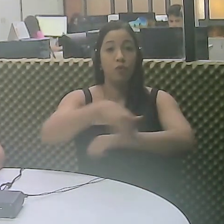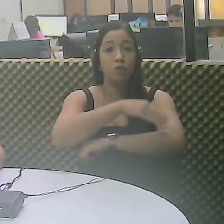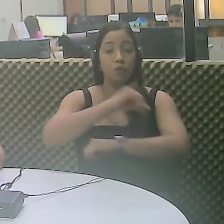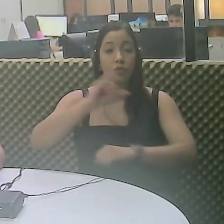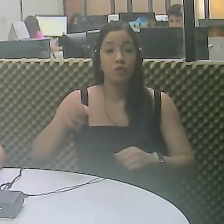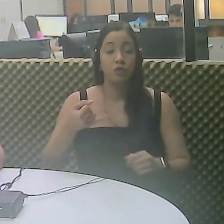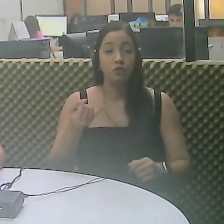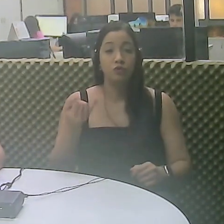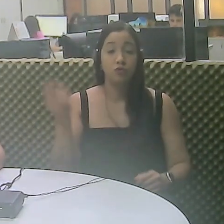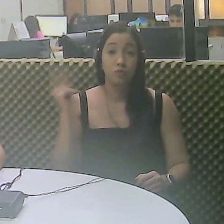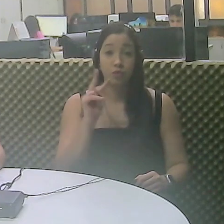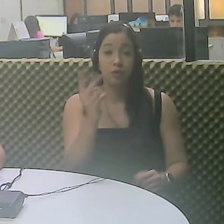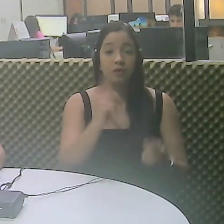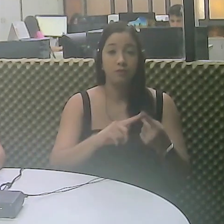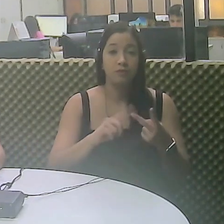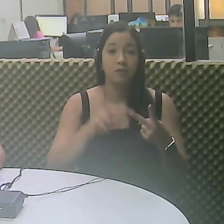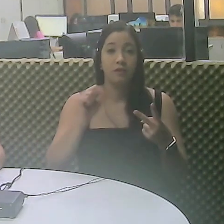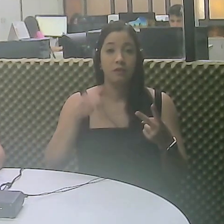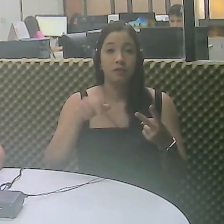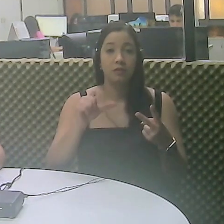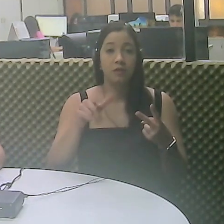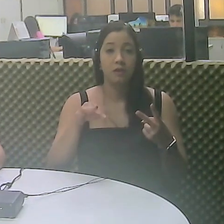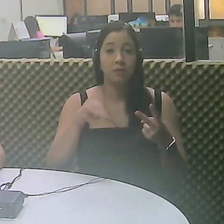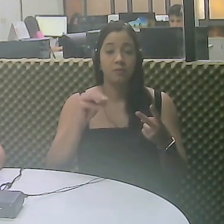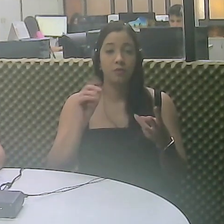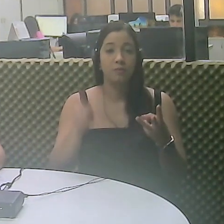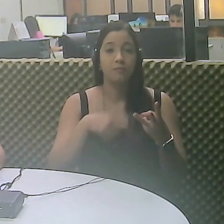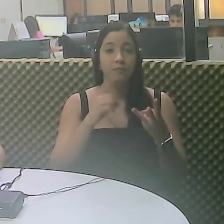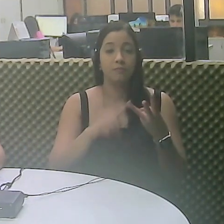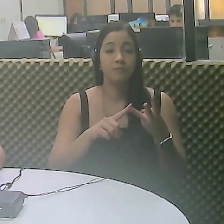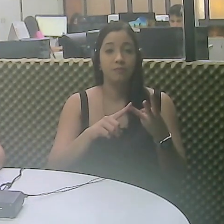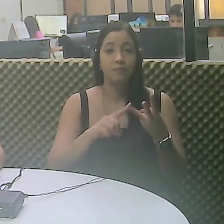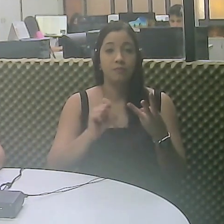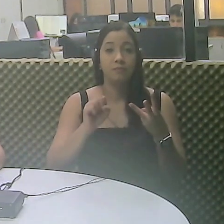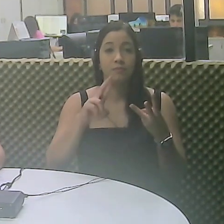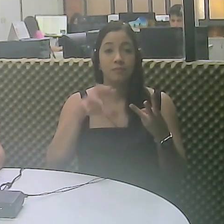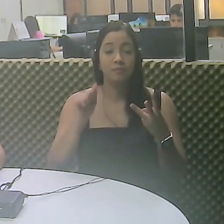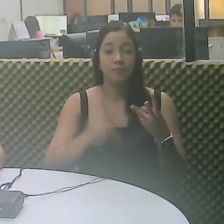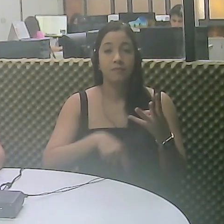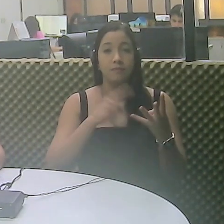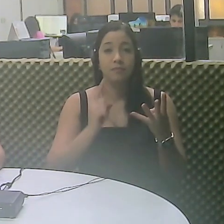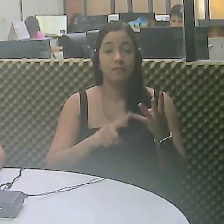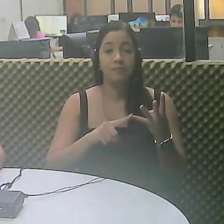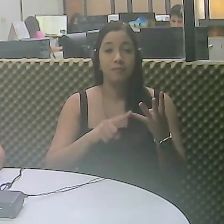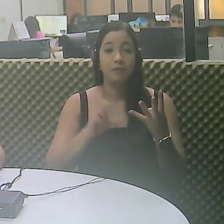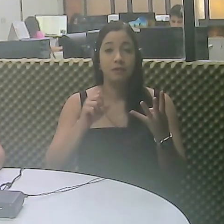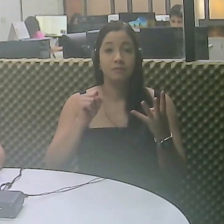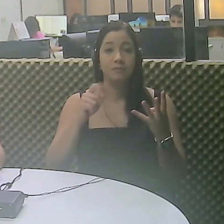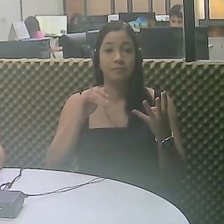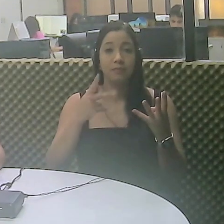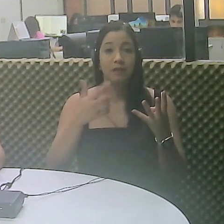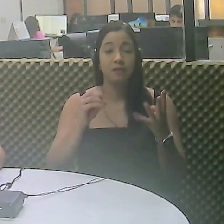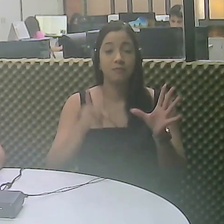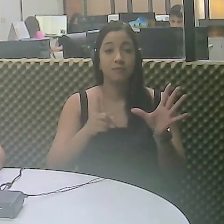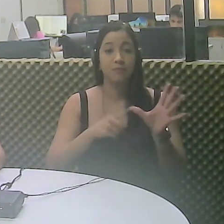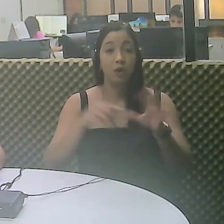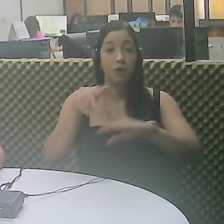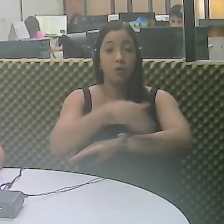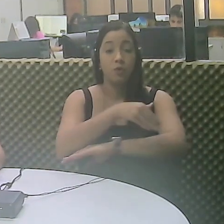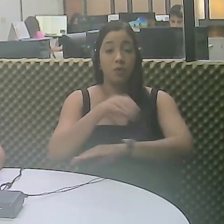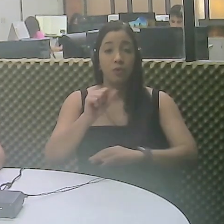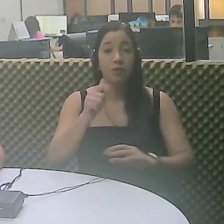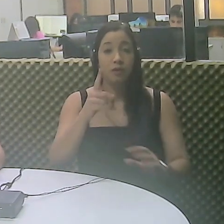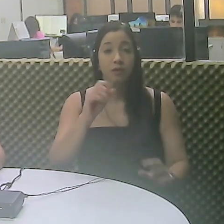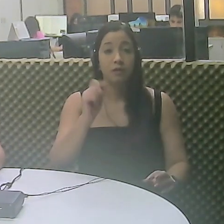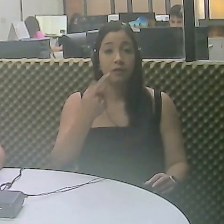João Naves de Ávila, Anselmo Alves dos Santos, Serra Bodoquena, Serra do Espinhaço, a Rua Saldanha